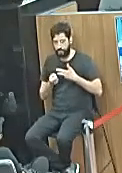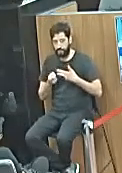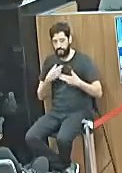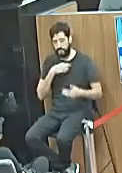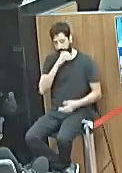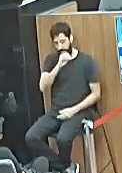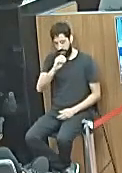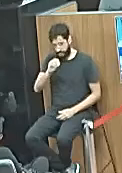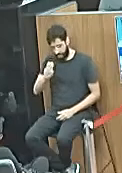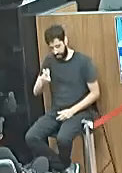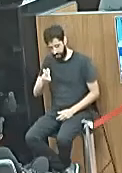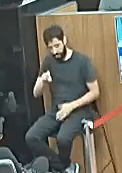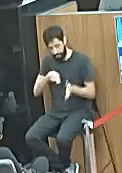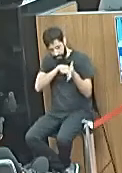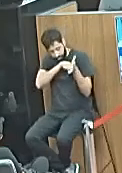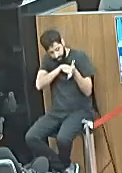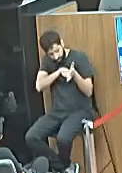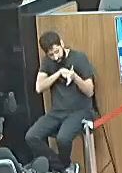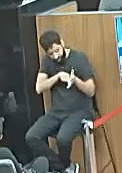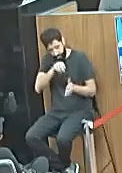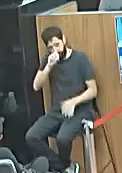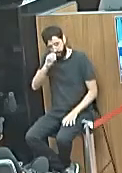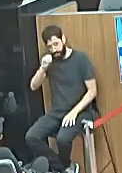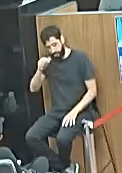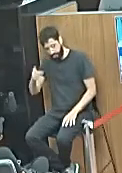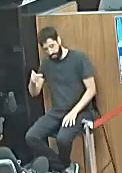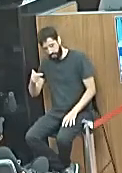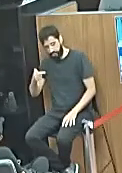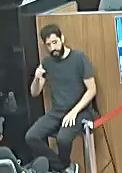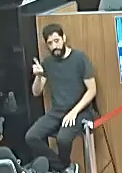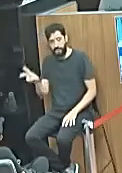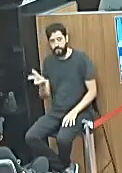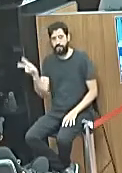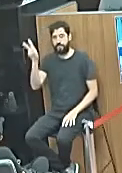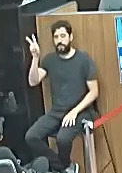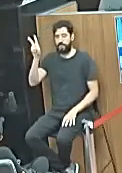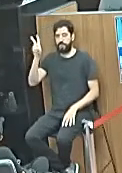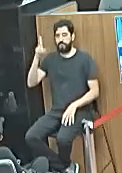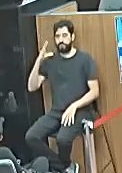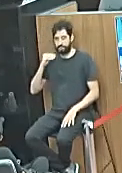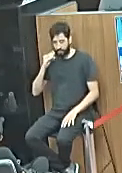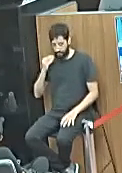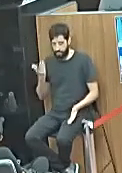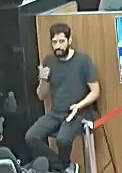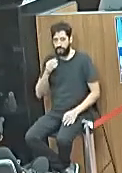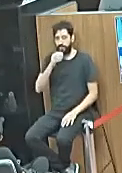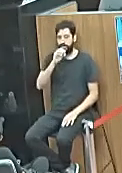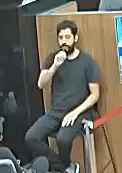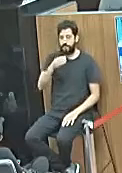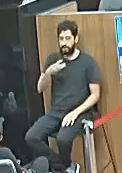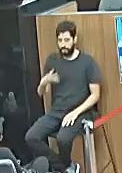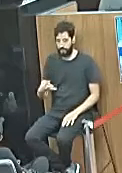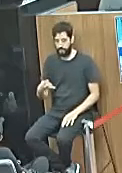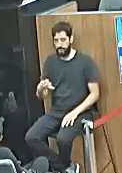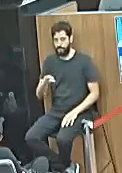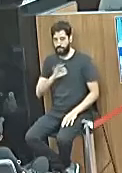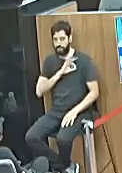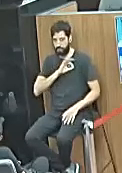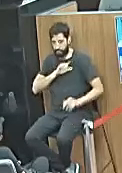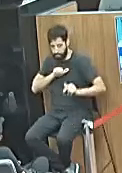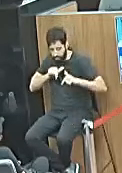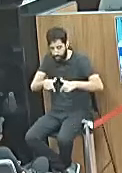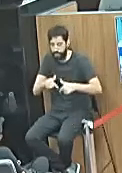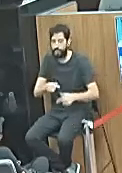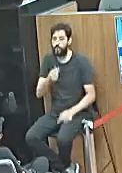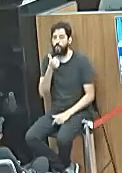005 investigação 007 valorização do servidor 0 34 polícia ostensiva